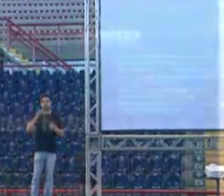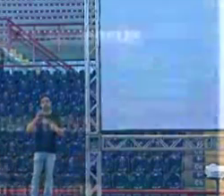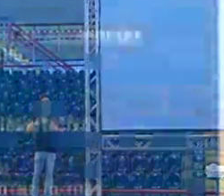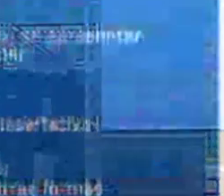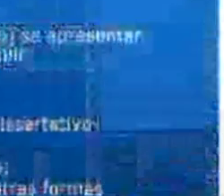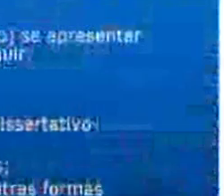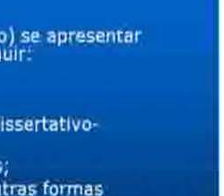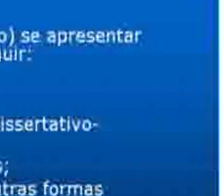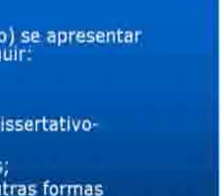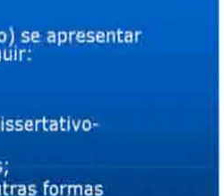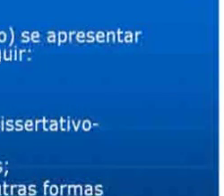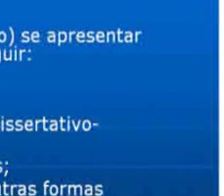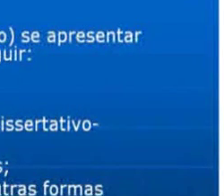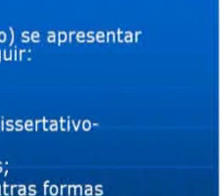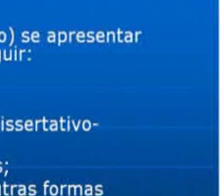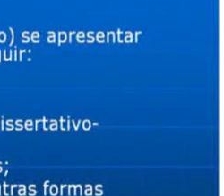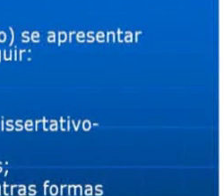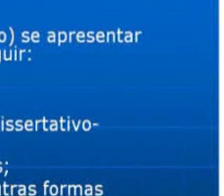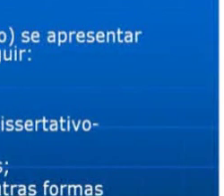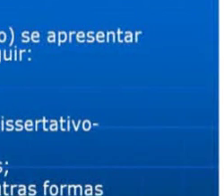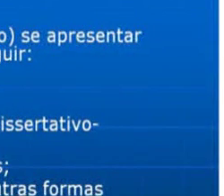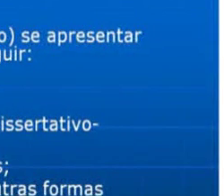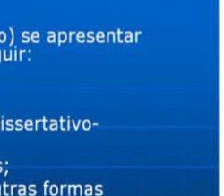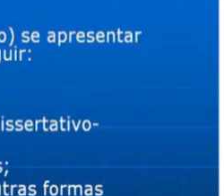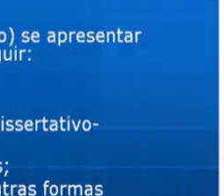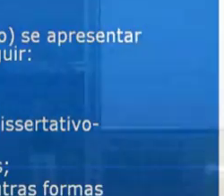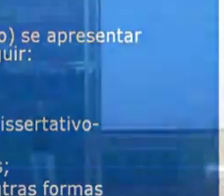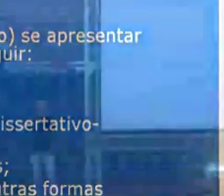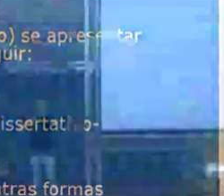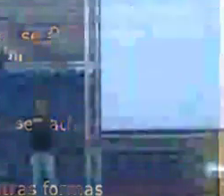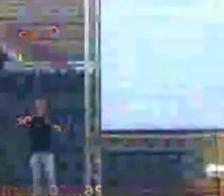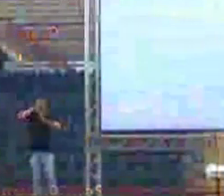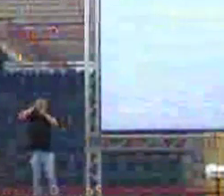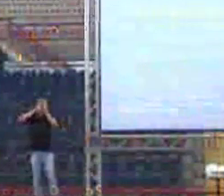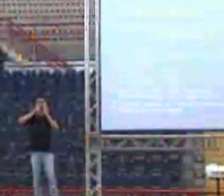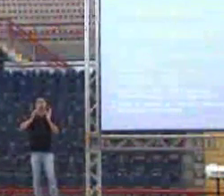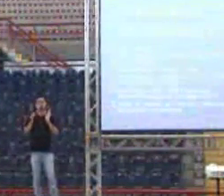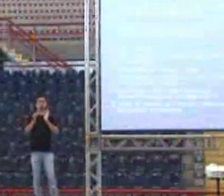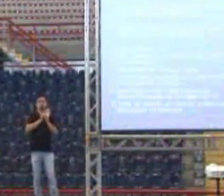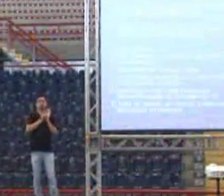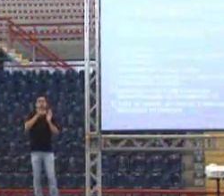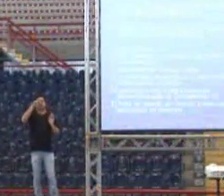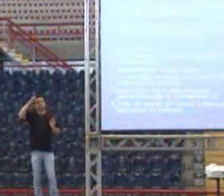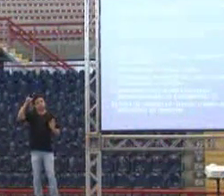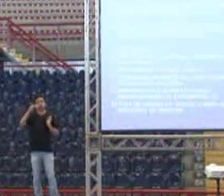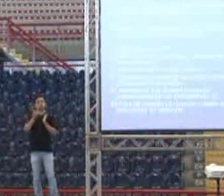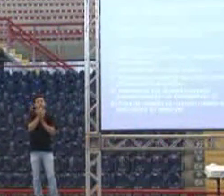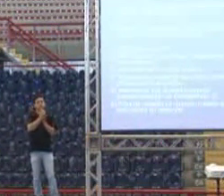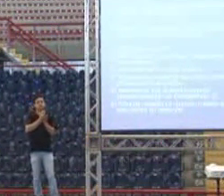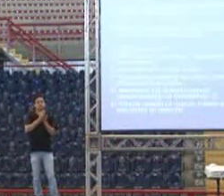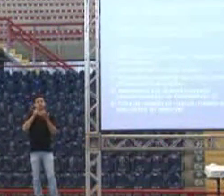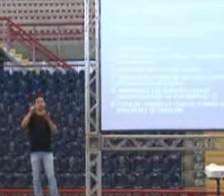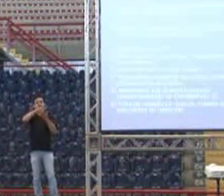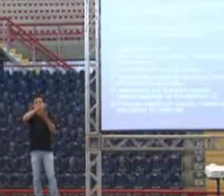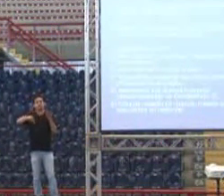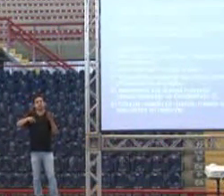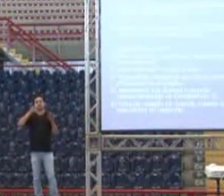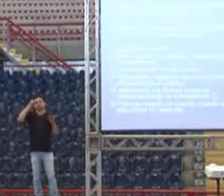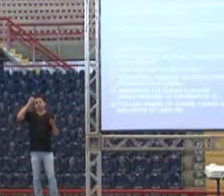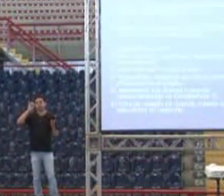ó: impropérios, desenhos ou outras formas propositais de anulação. Não faça desenho, não risque a sua